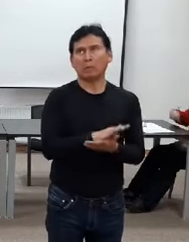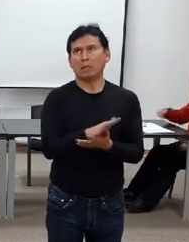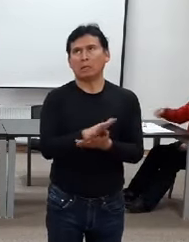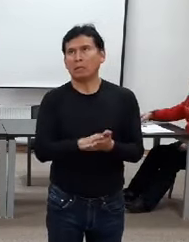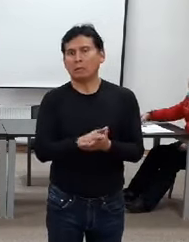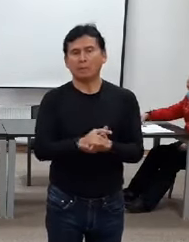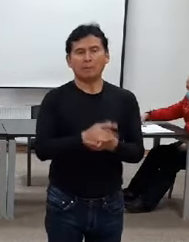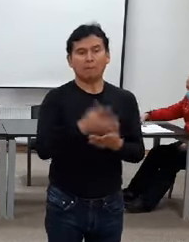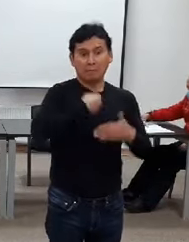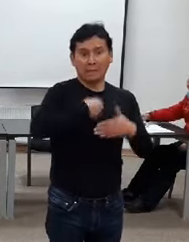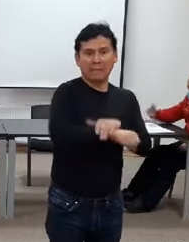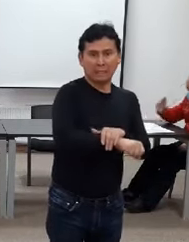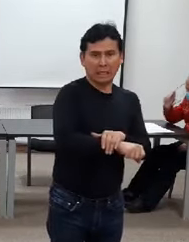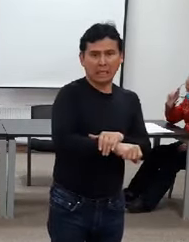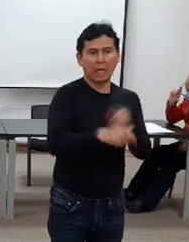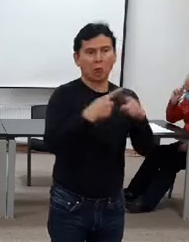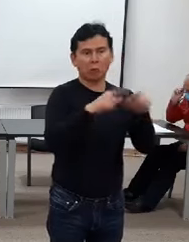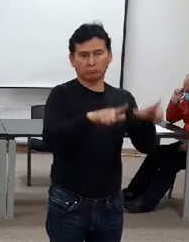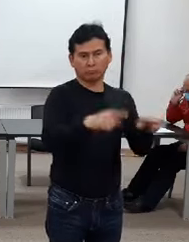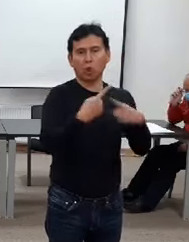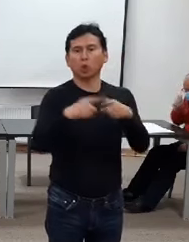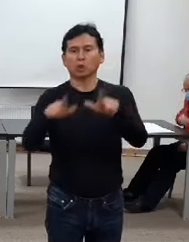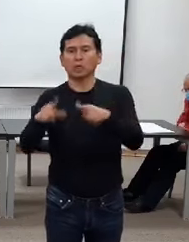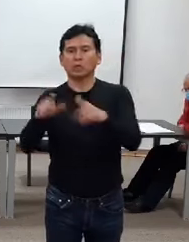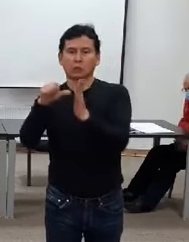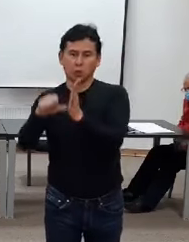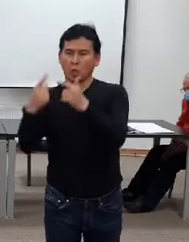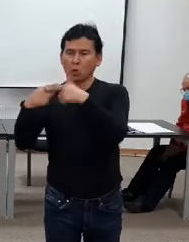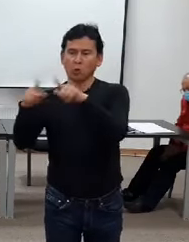de maternidad, si es un paciente de cirugía o si es